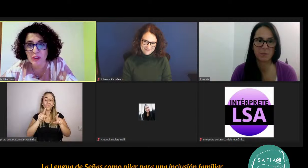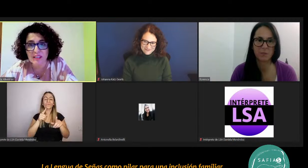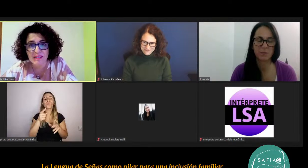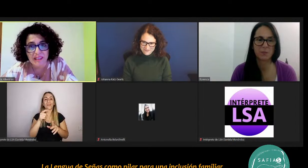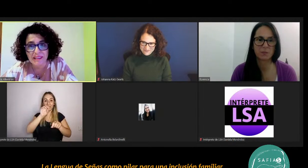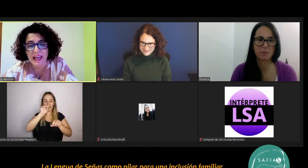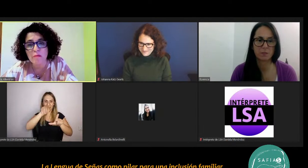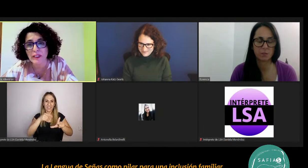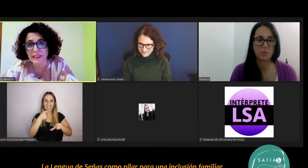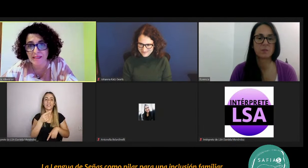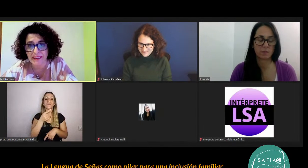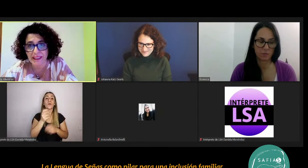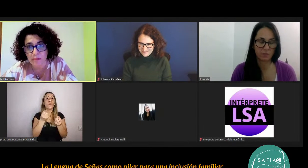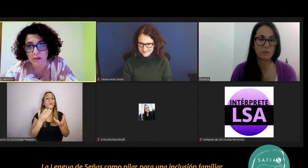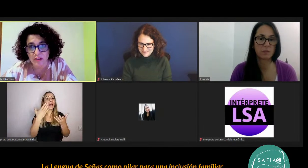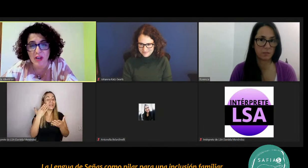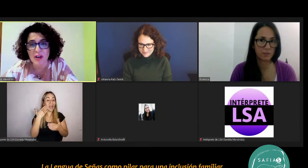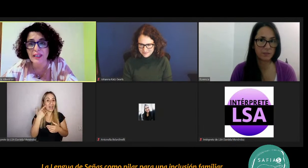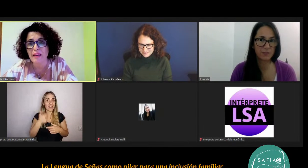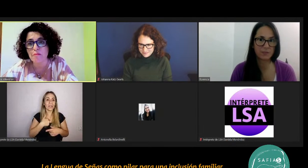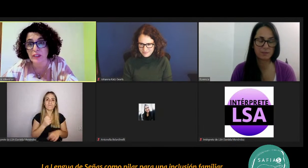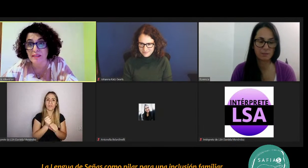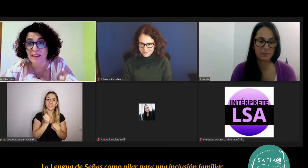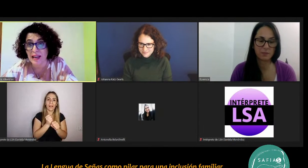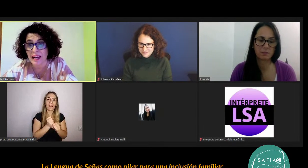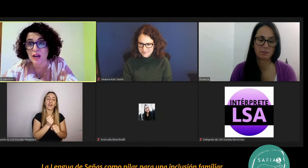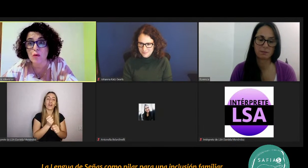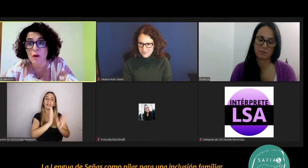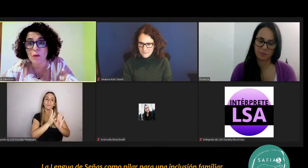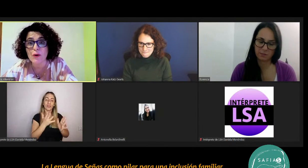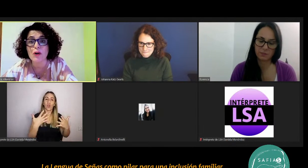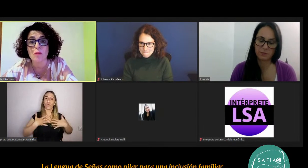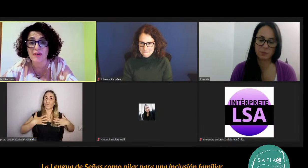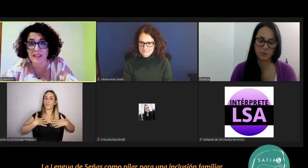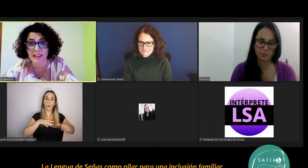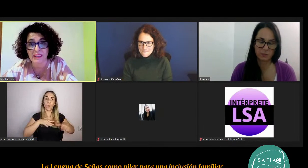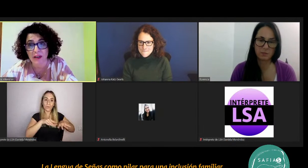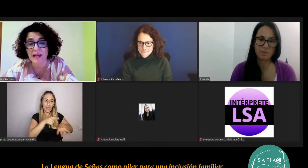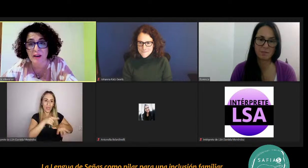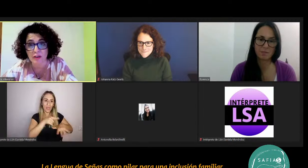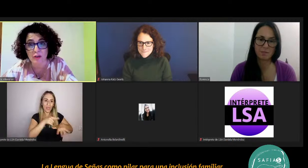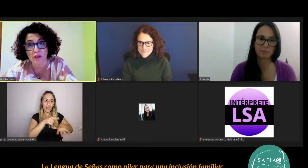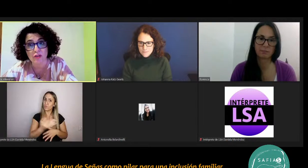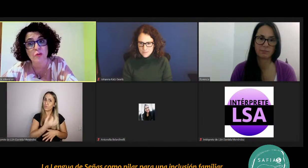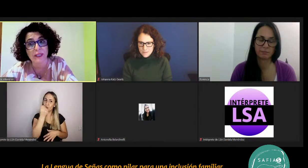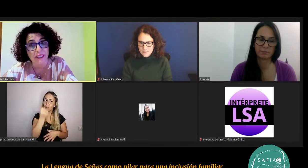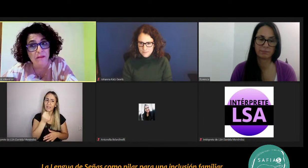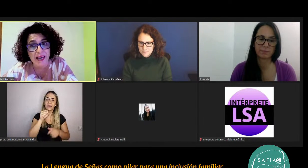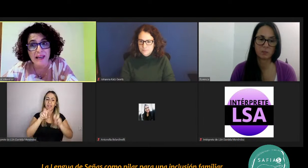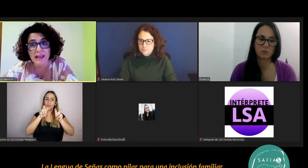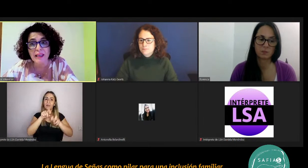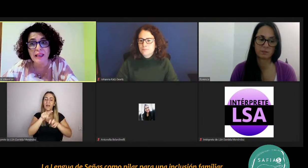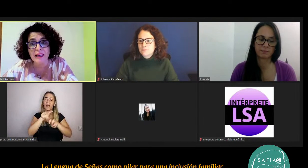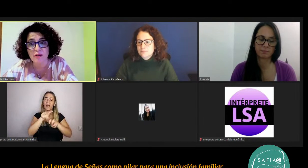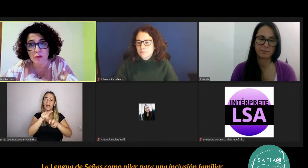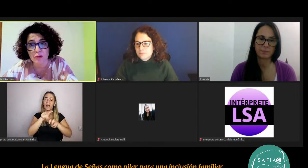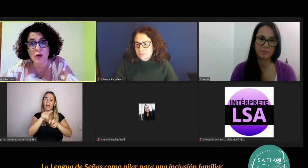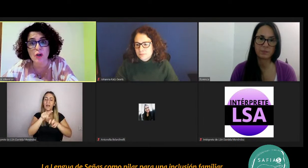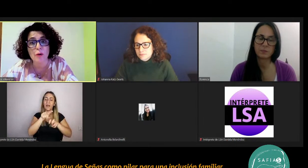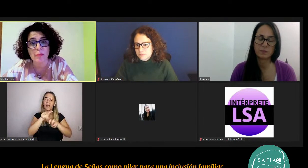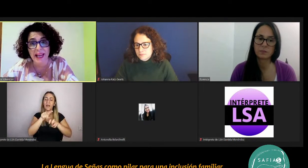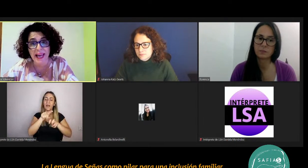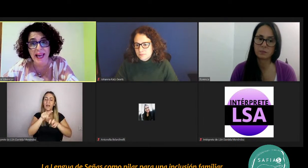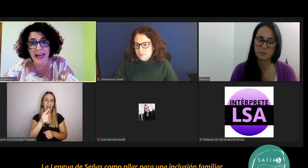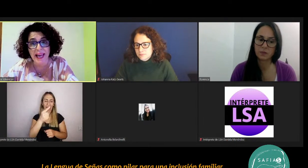soy psicomotricista, muy interesante la exposición, la importancia de la lengua 1 como facilitadora de la constitución subjetiva y la